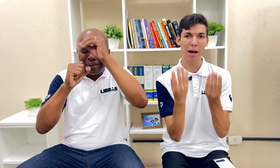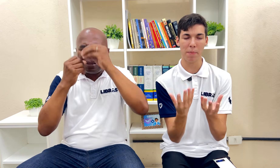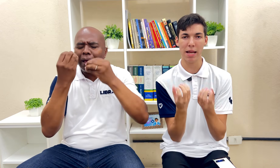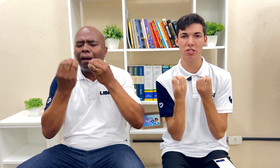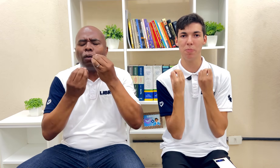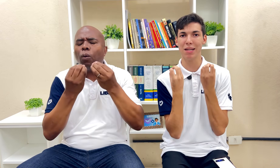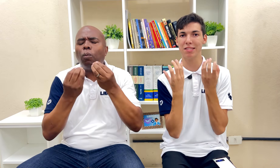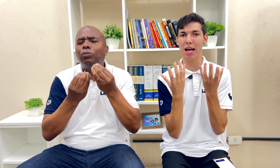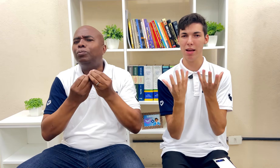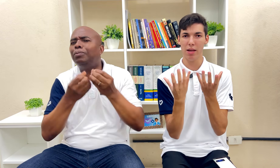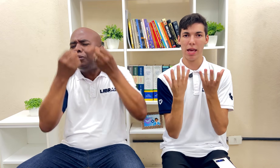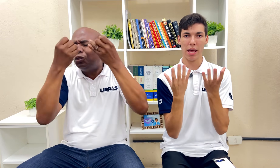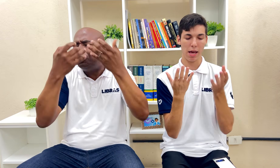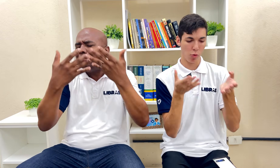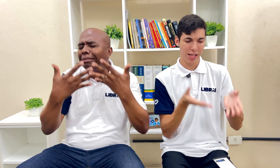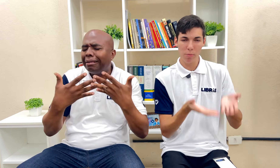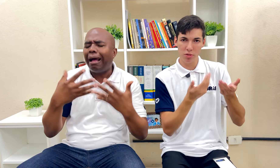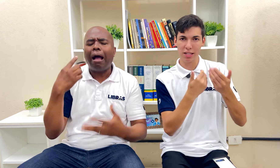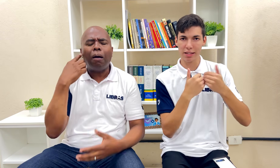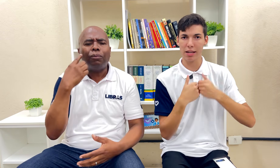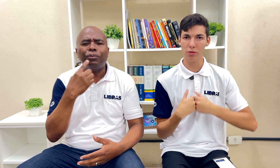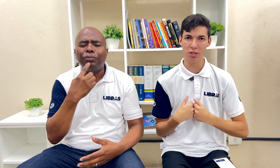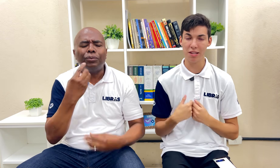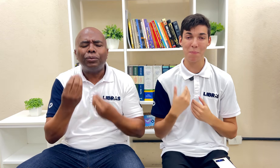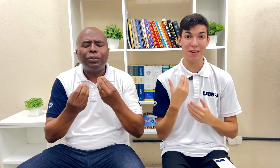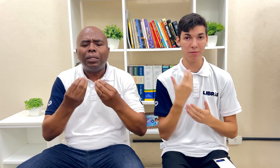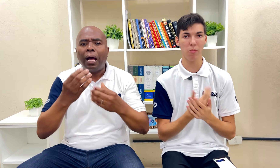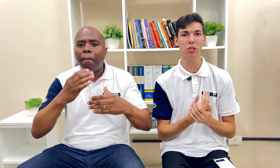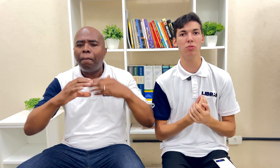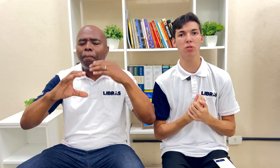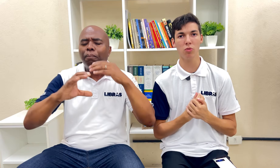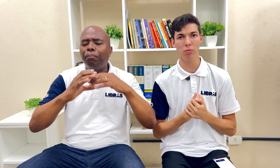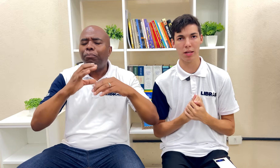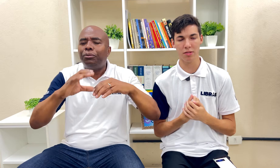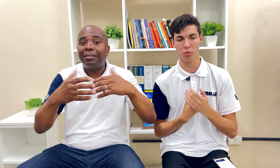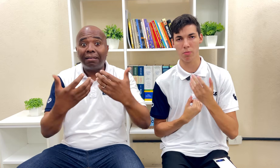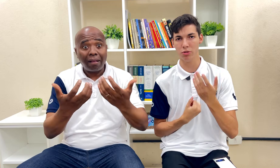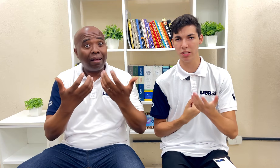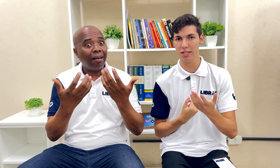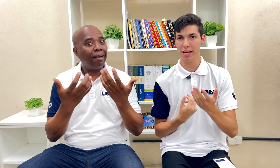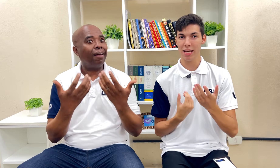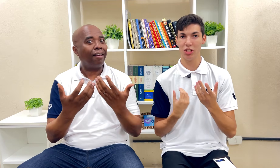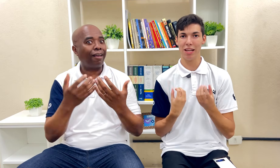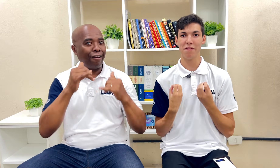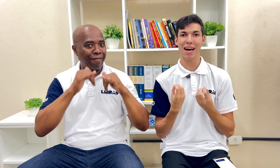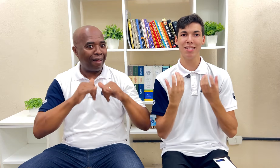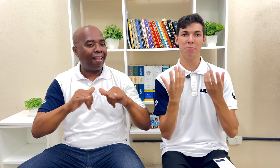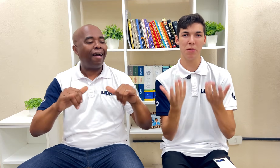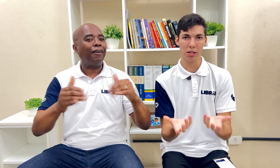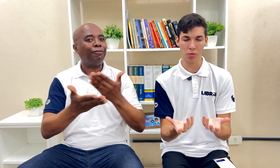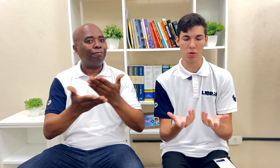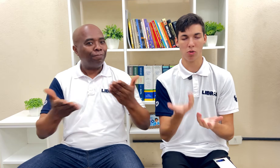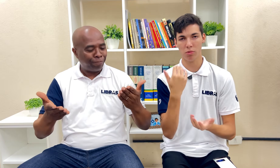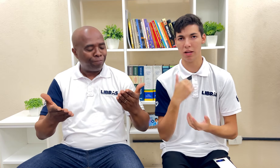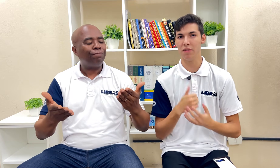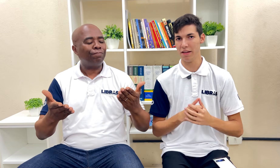para eles, de passar o que a música está querendo dizer, principalmente no nosso contexto, como eu disse, de levar espírito, como Davi